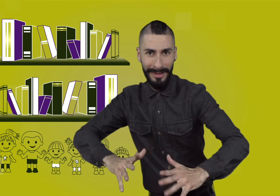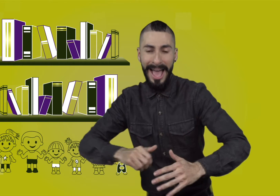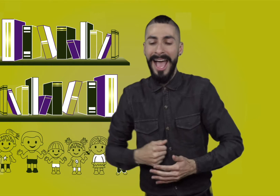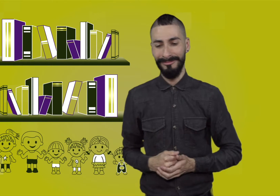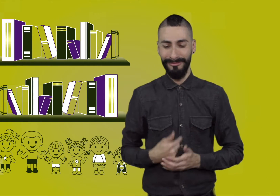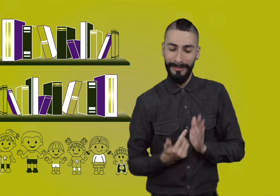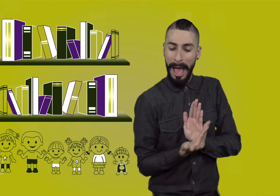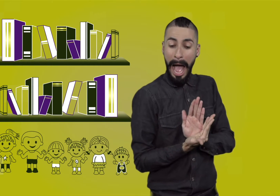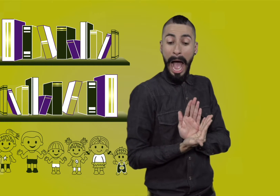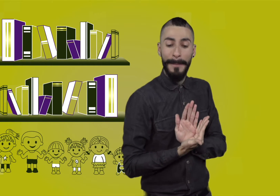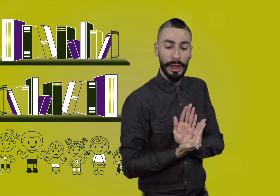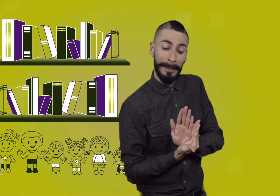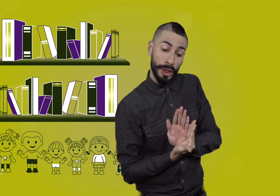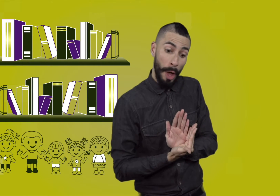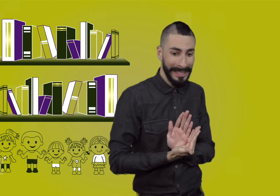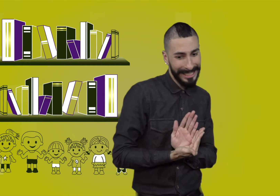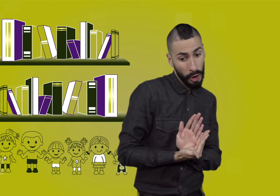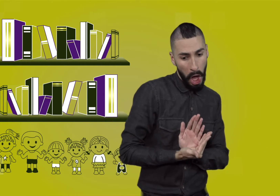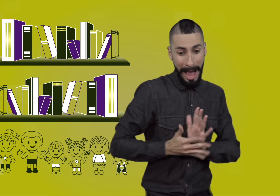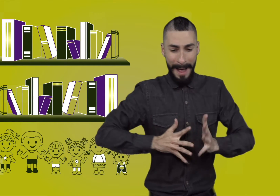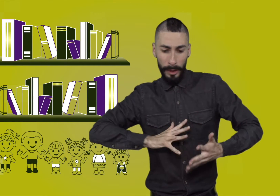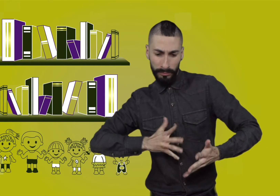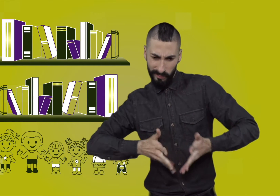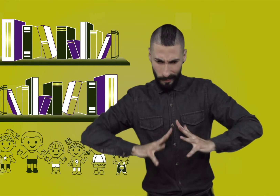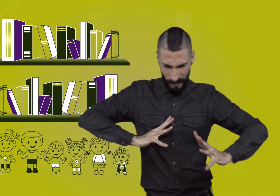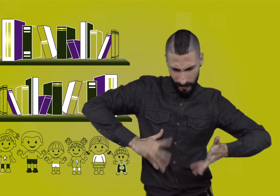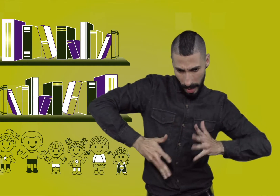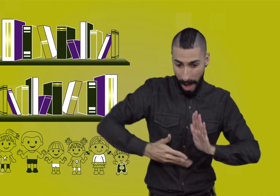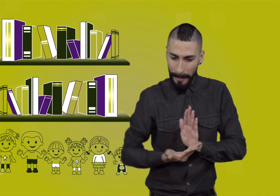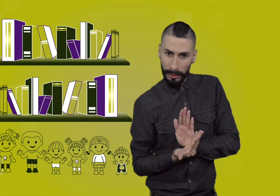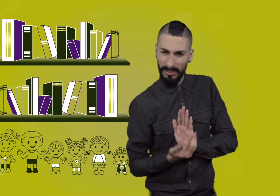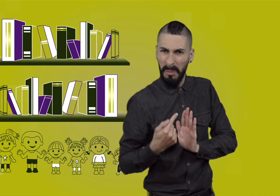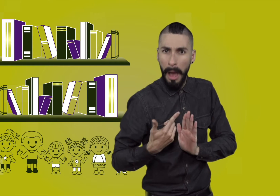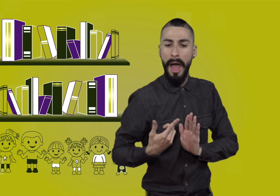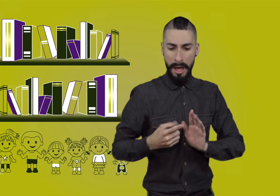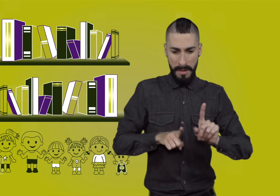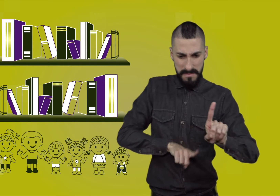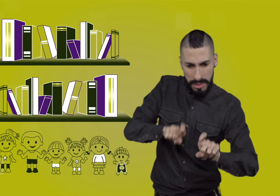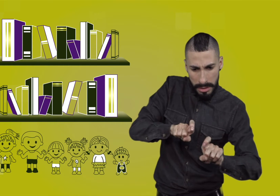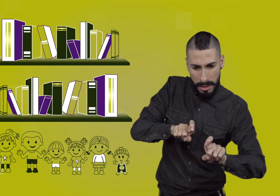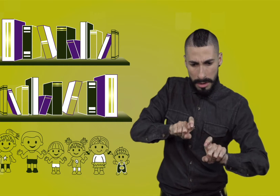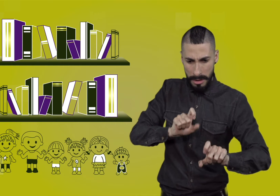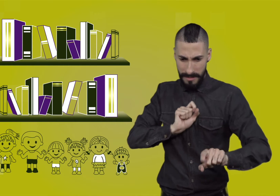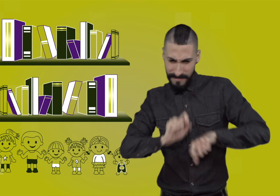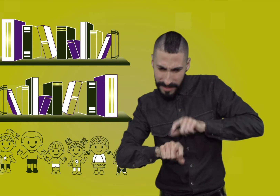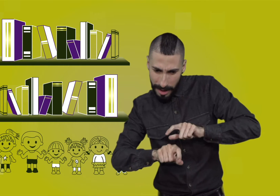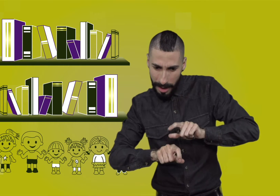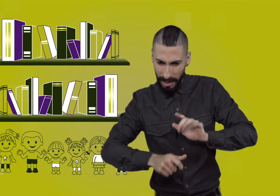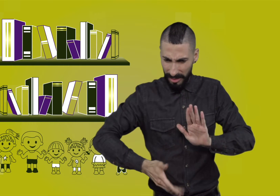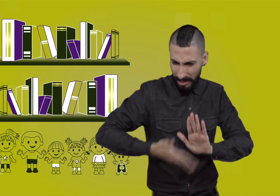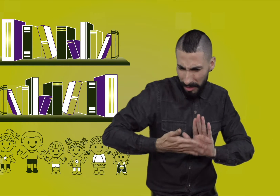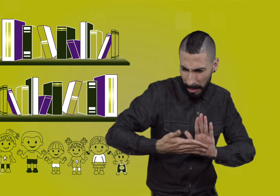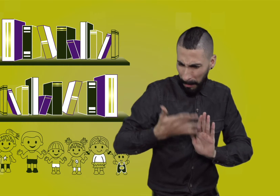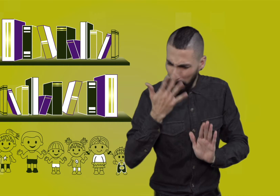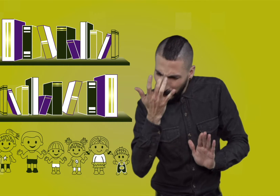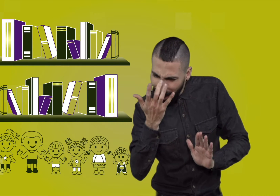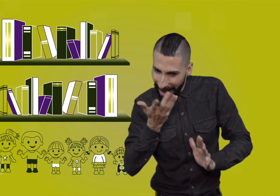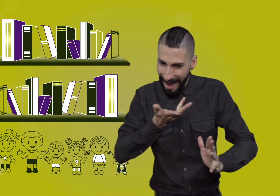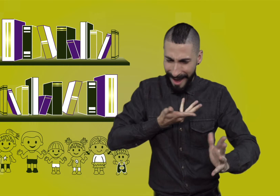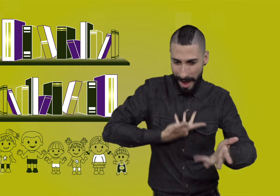señas colombiana, puesto que presentan diferentes formas de expresión, de preguntas, de sustentar respuestas, de